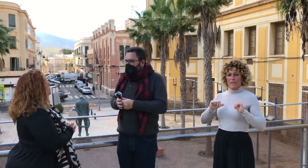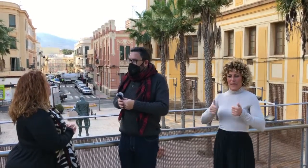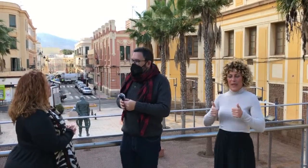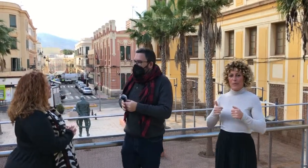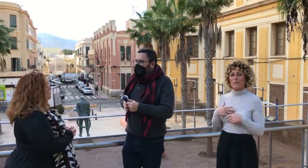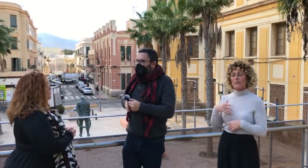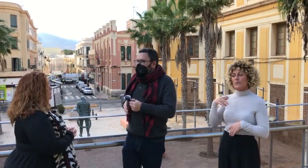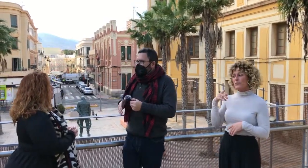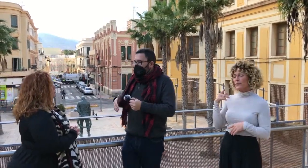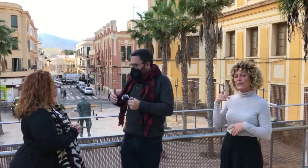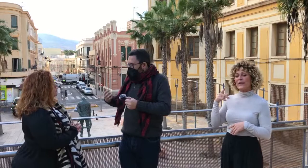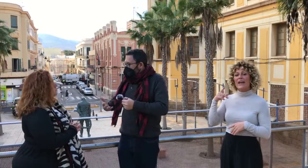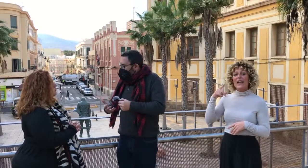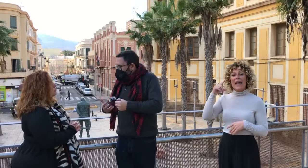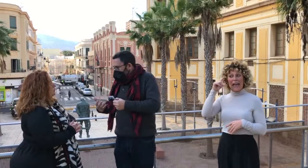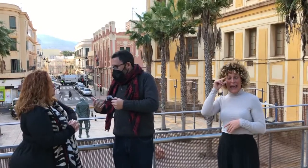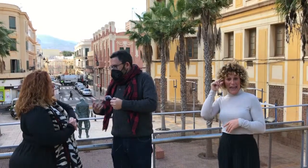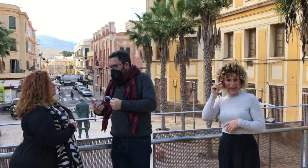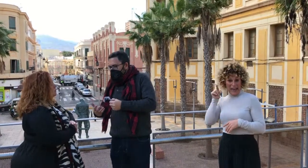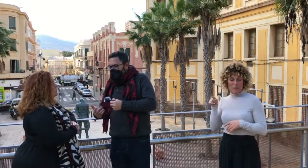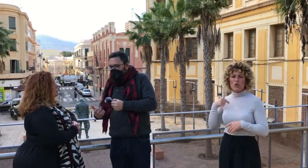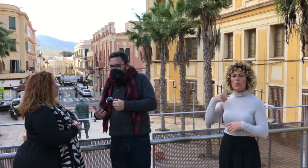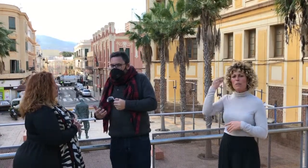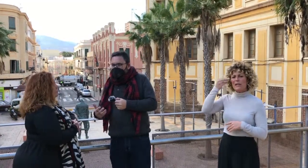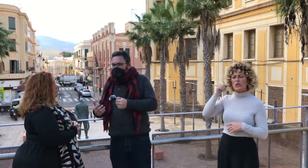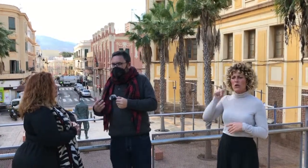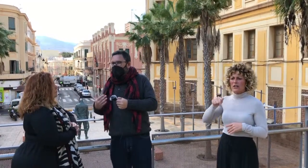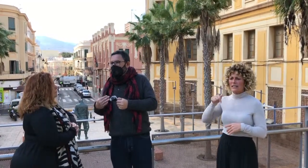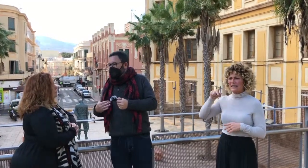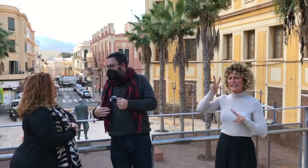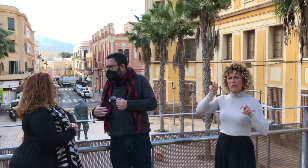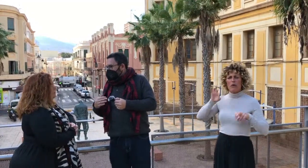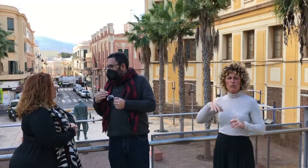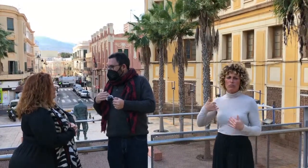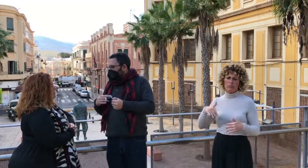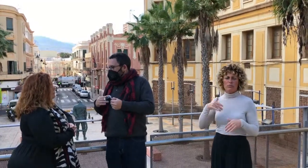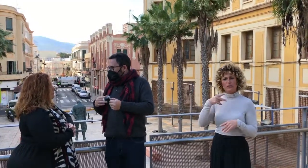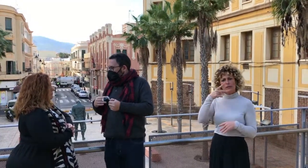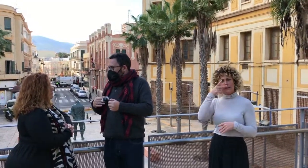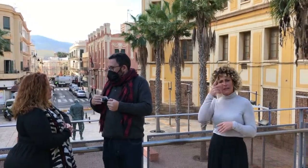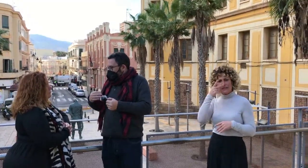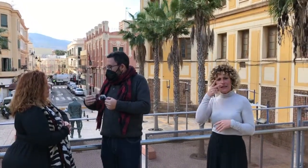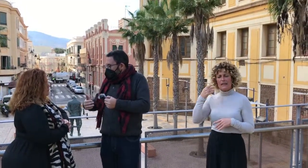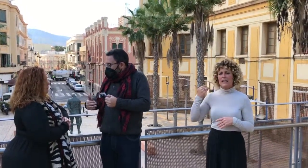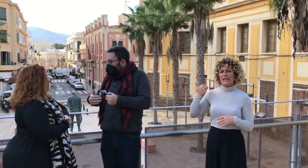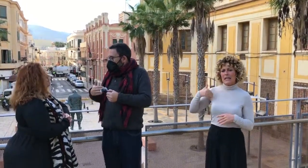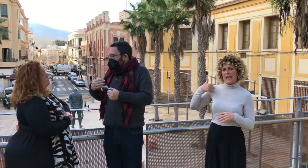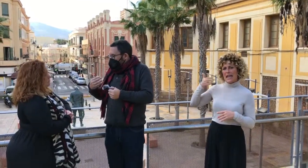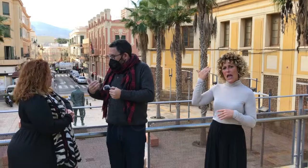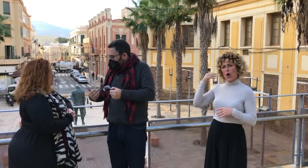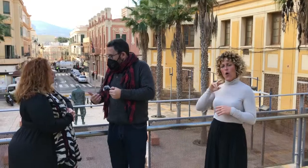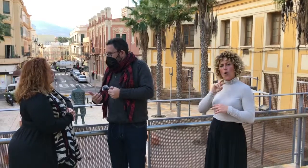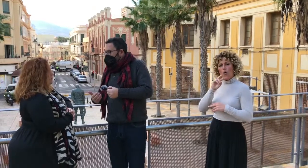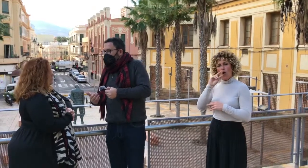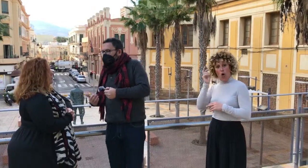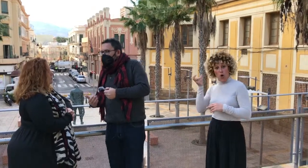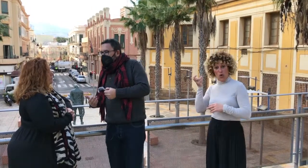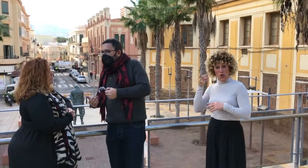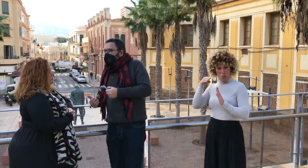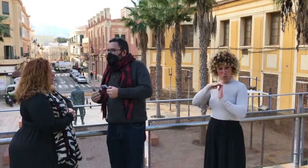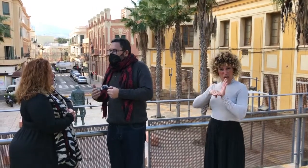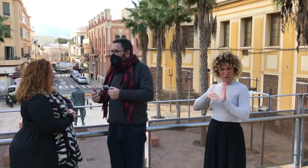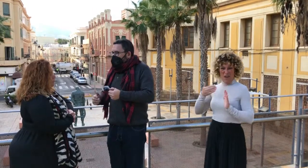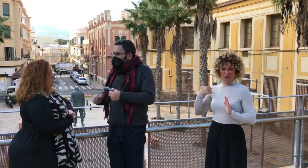esto es un tema muy interesante. Ya lo hemos abordado en otro Onda Barricada. Había compañeras que tenían